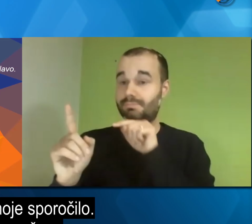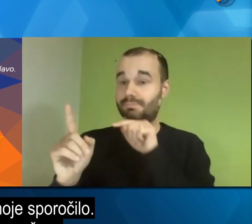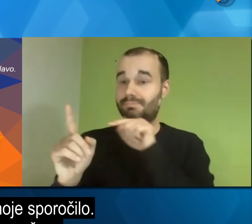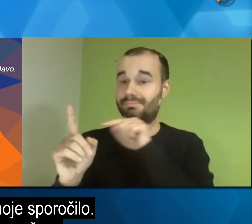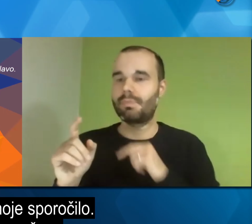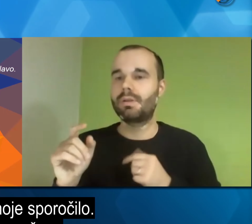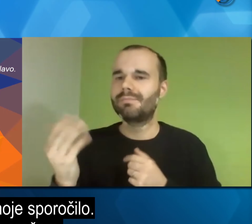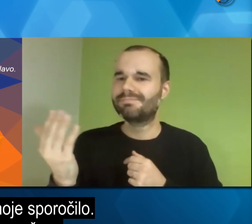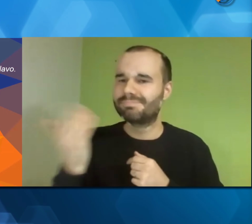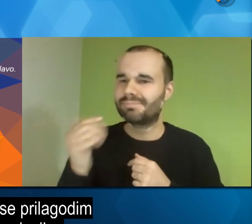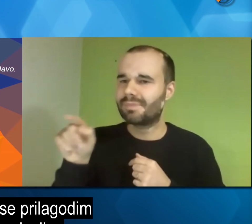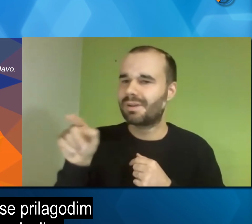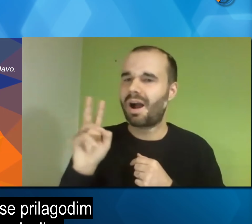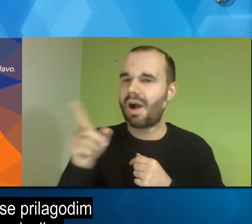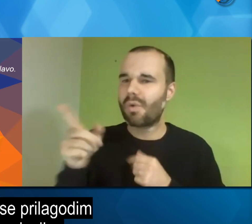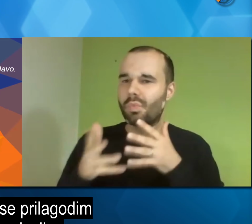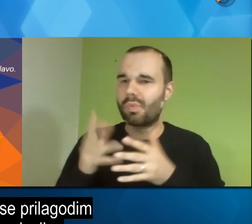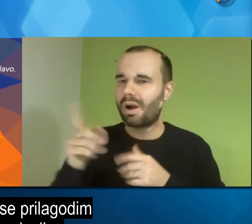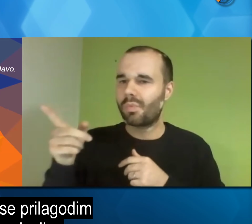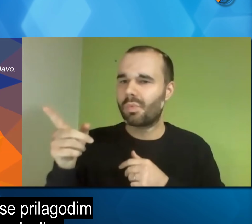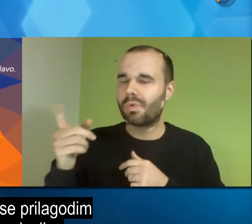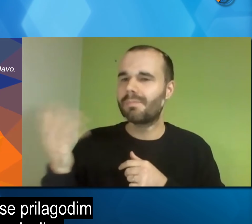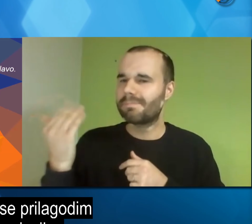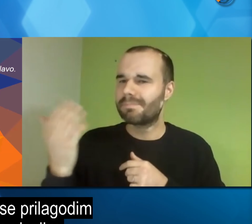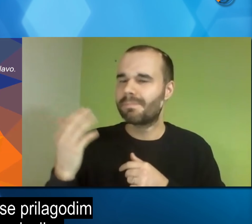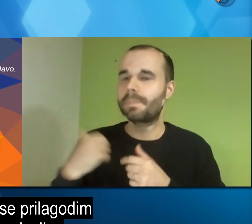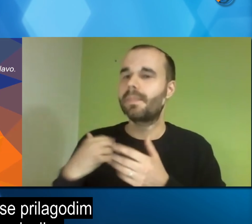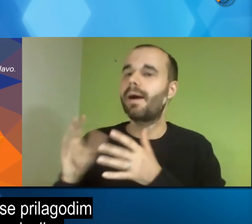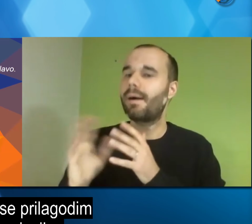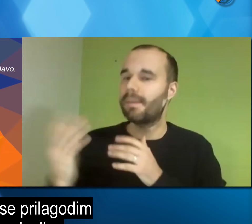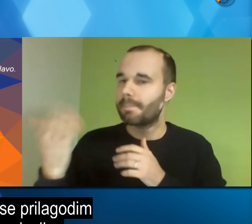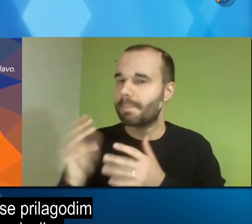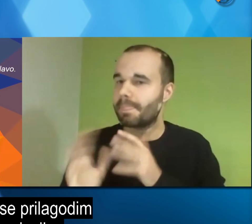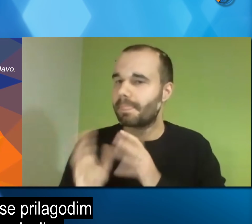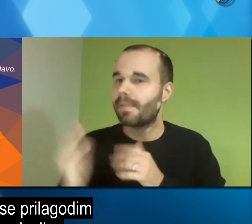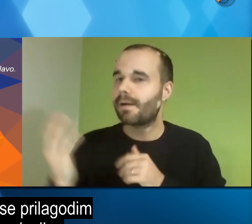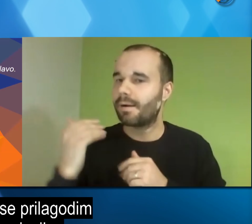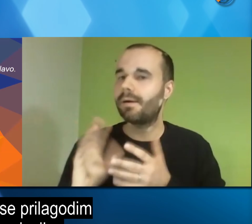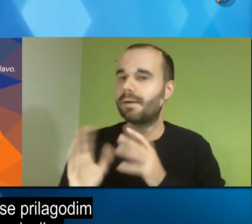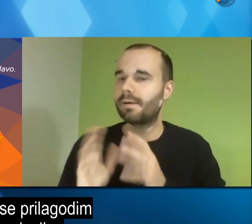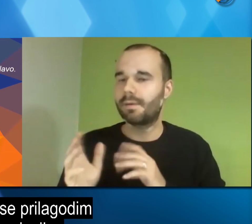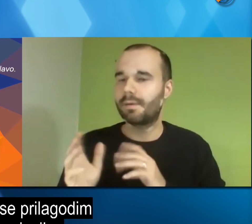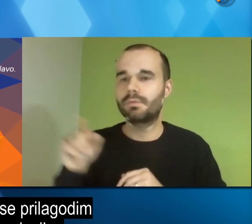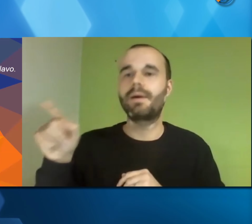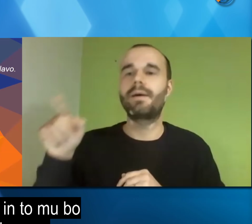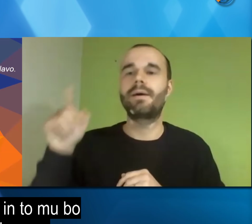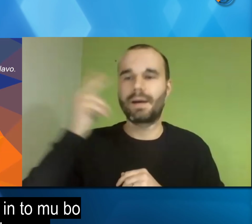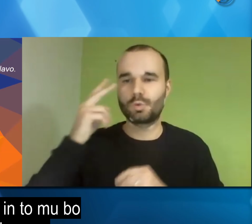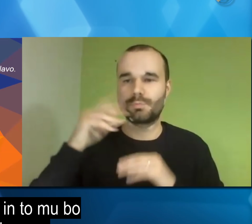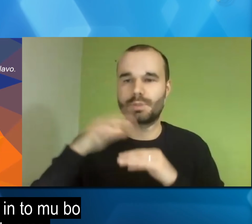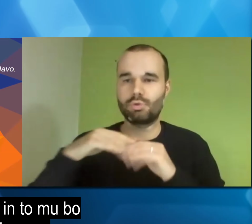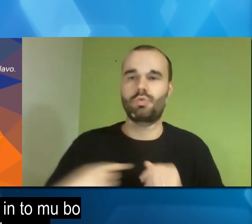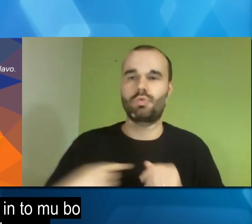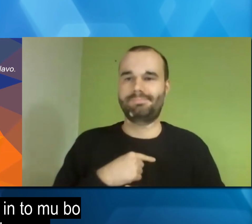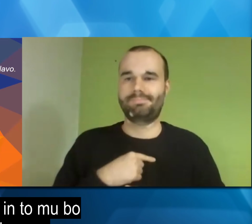pa ga srečam, ga povabim, prilagodim se njegovemu jeziku, potem